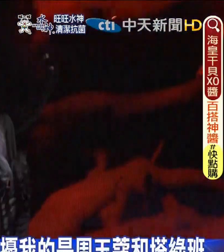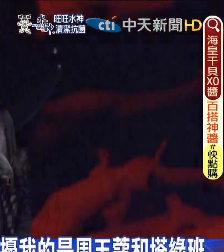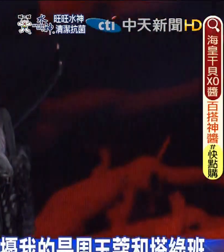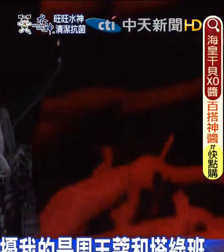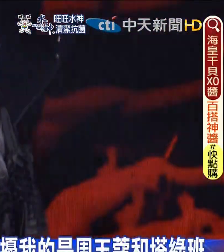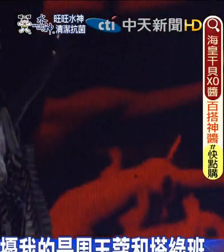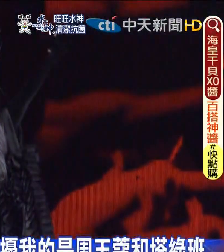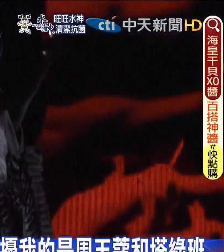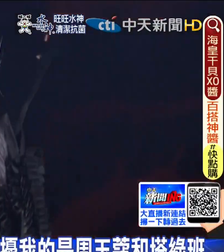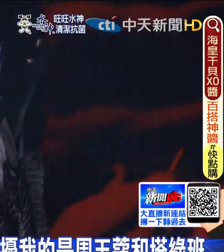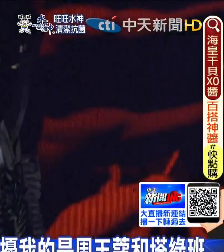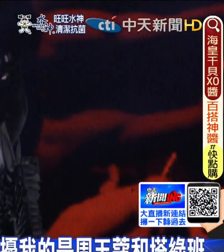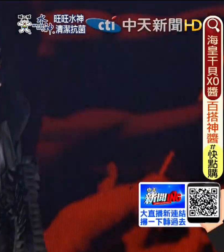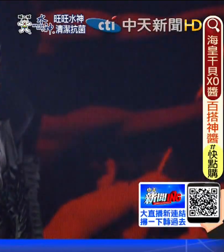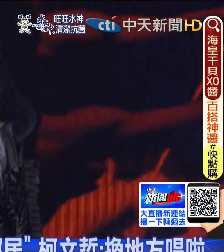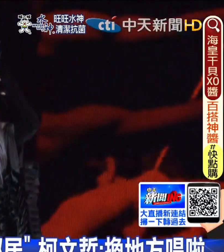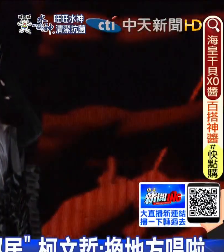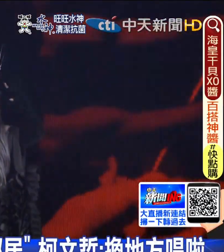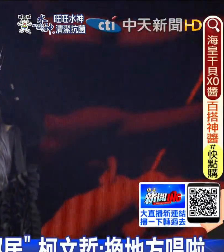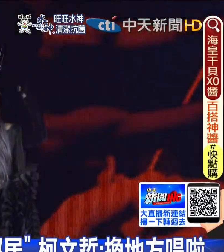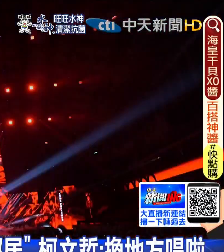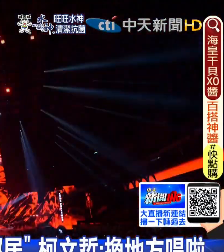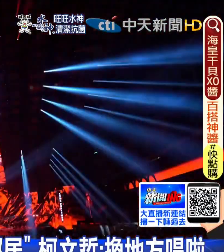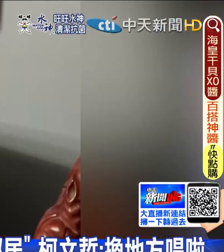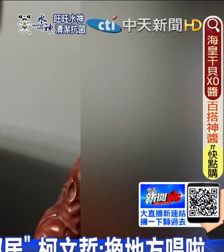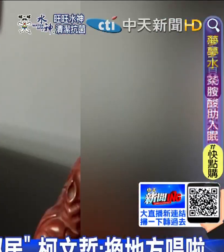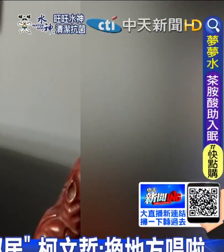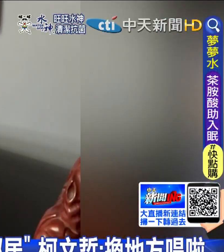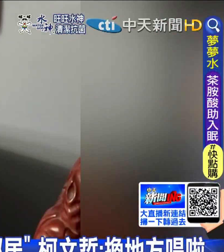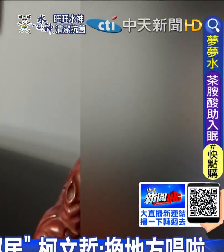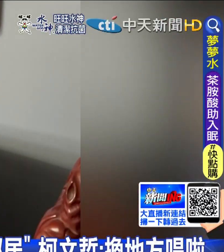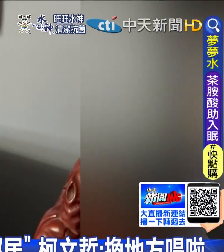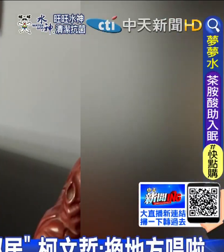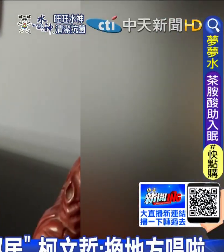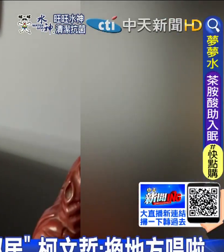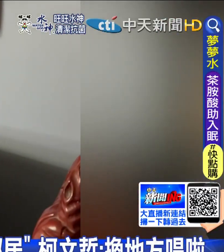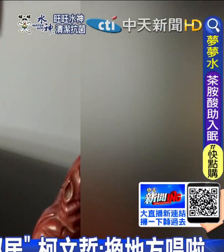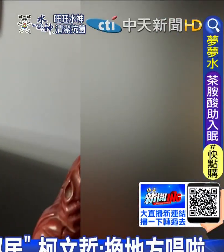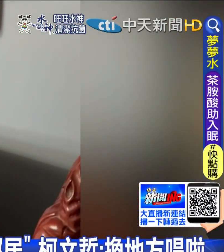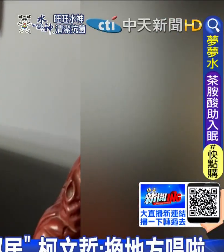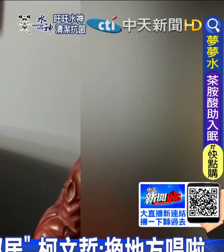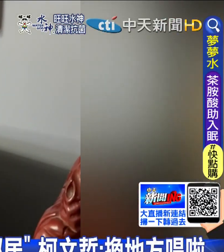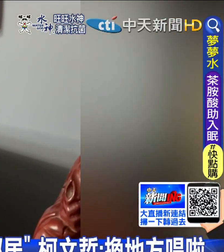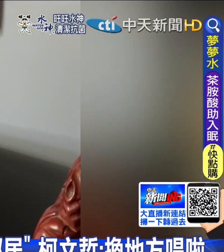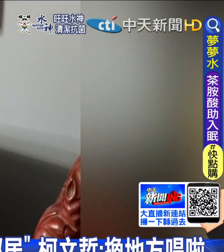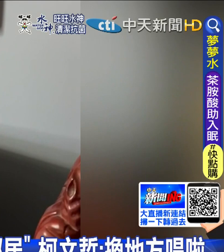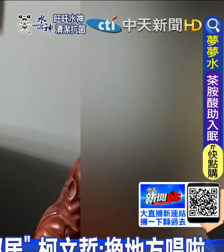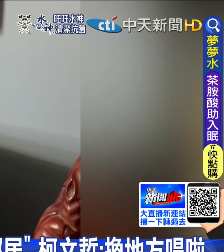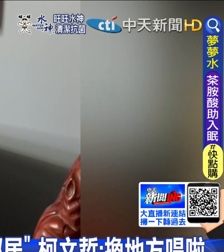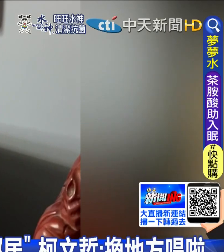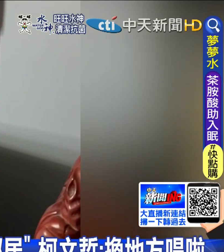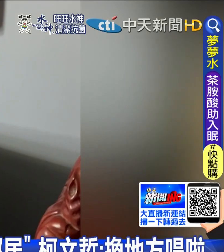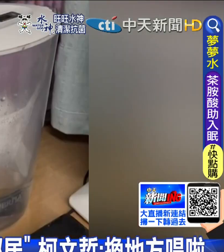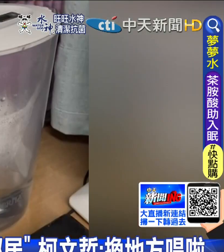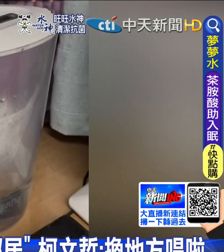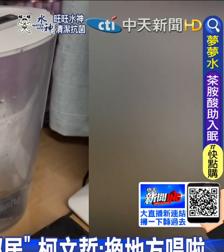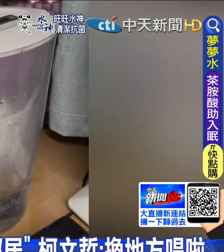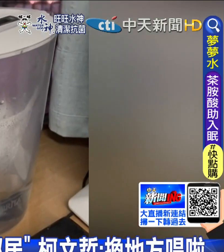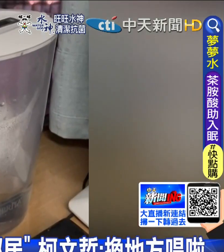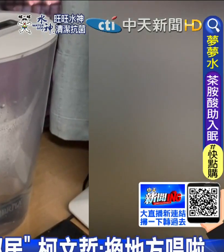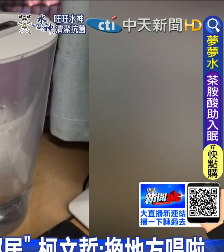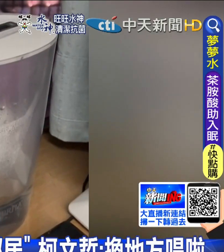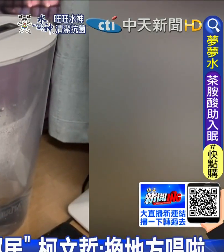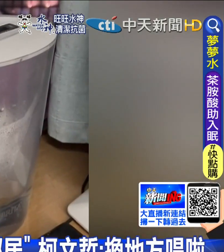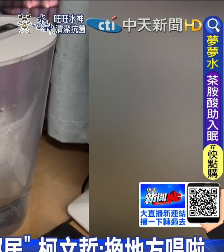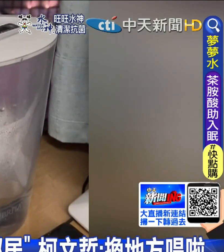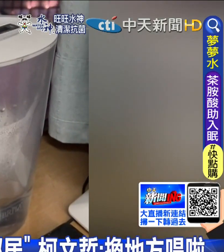万人演唱会有人确诊，让北市府也被骂翻。附近的居民将家里电视和水瓶被震得摇晃的画面大曝